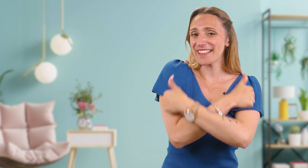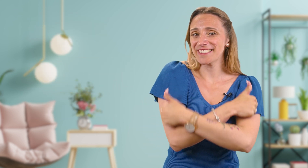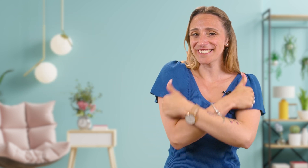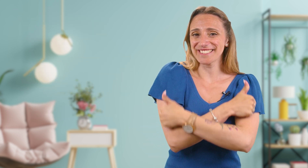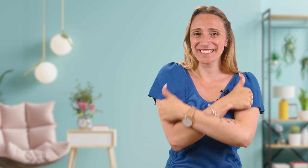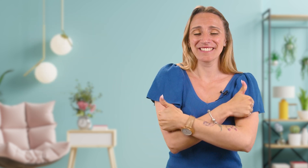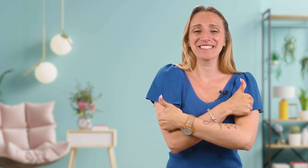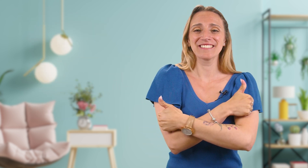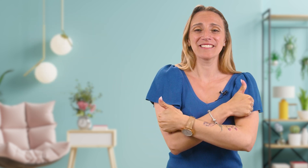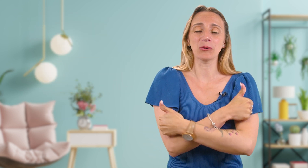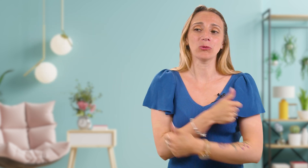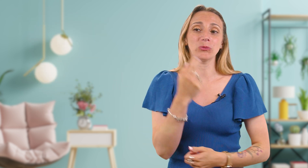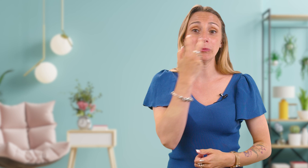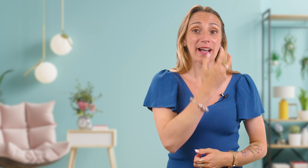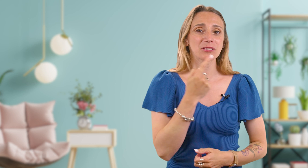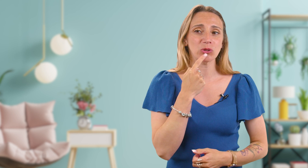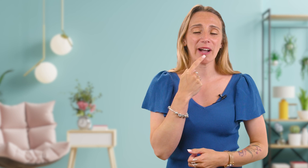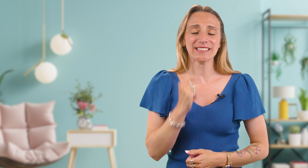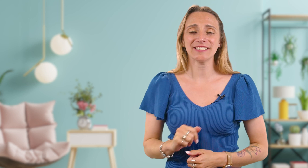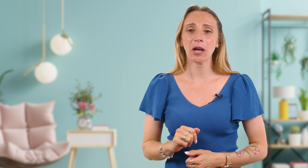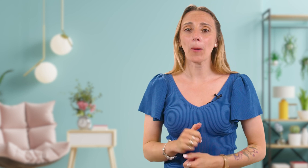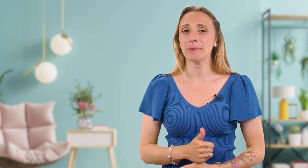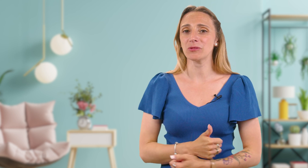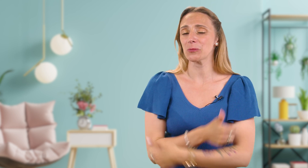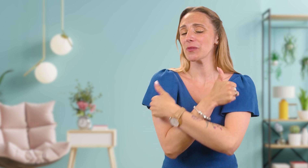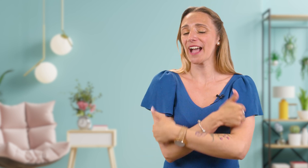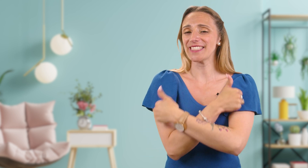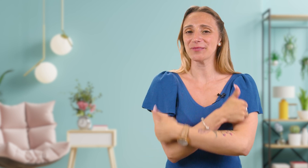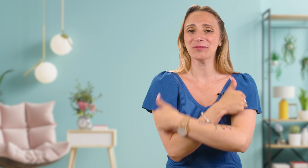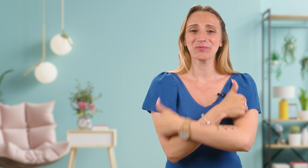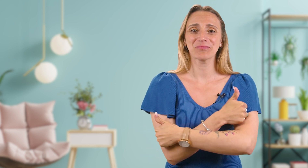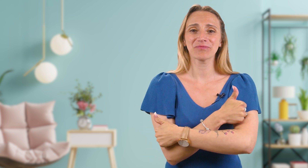Anne. Donc, on n'oublie pas d'oraliser en même temps. Anne.